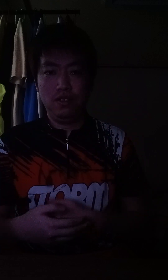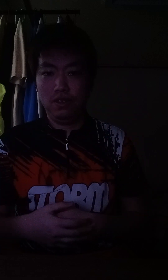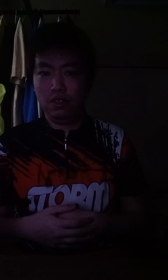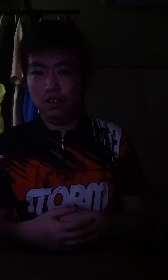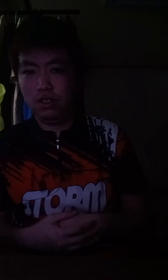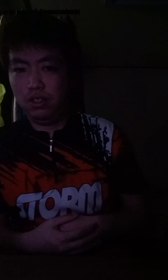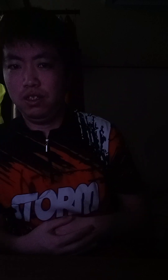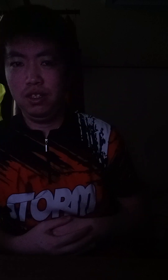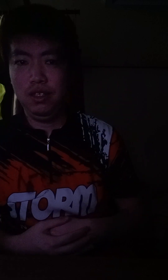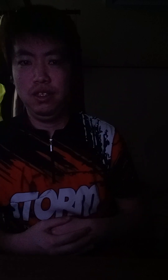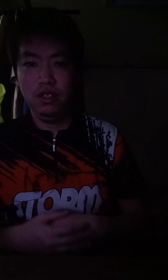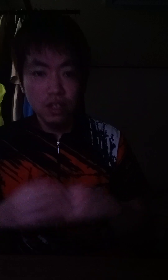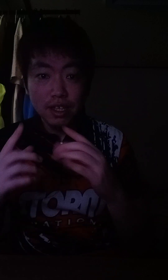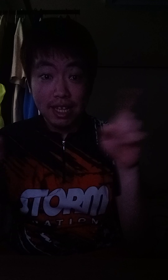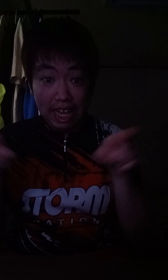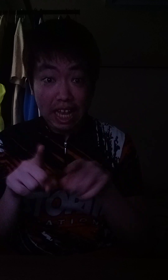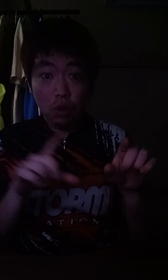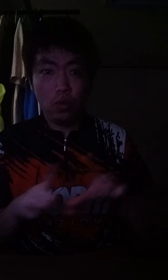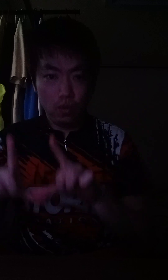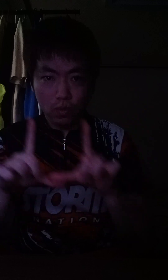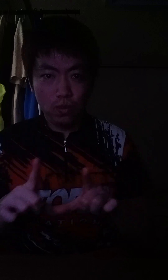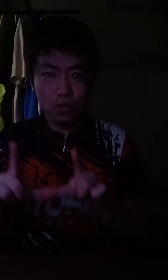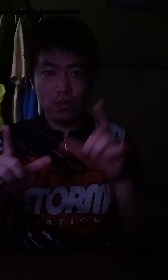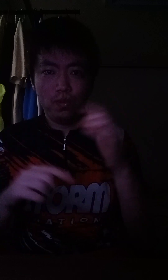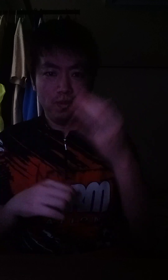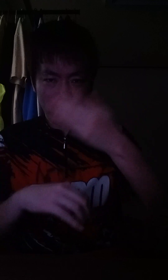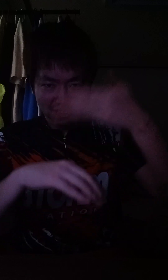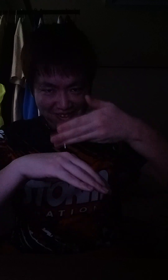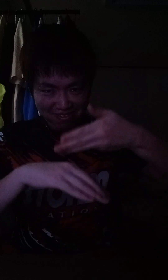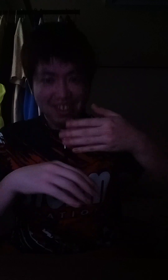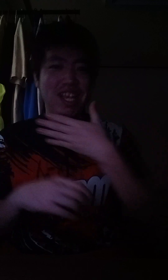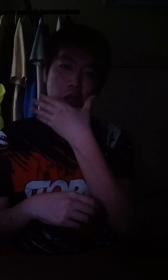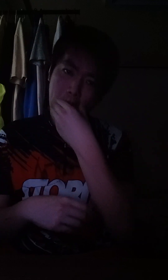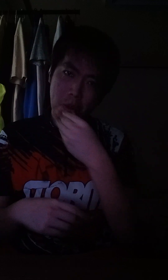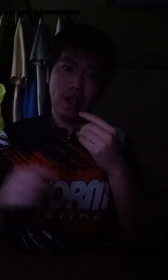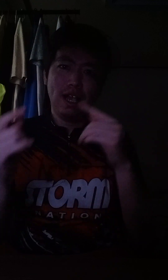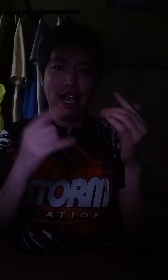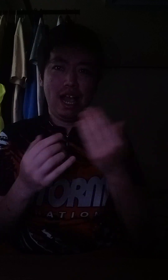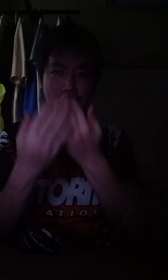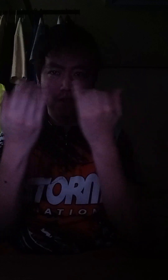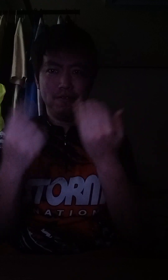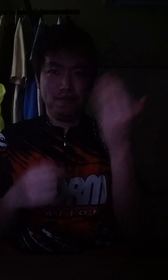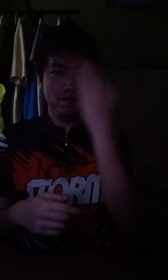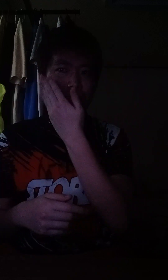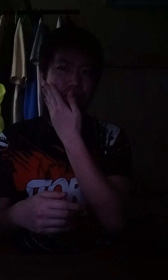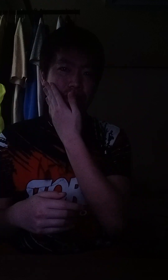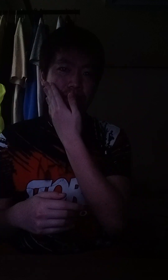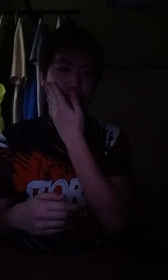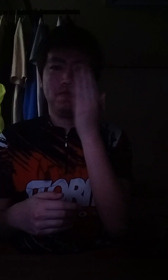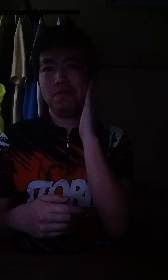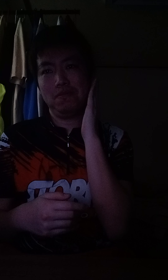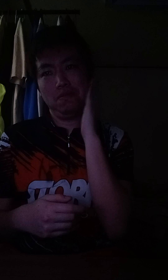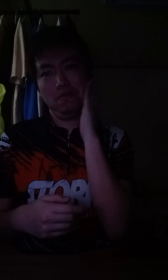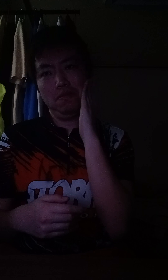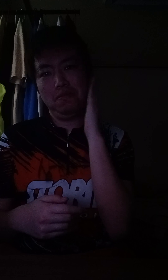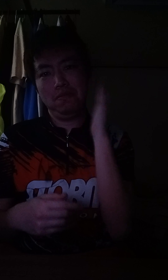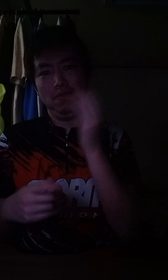작은 일에도 승현이와 함께하고 있는 것에 고마움과 행복을 느끼는 가족. 이쁘게 들리세요. 승현이가 늘 웃을 수